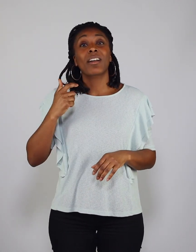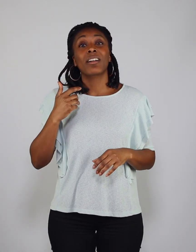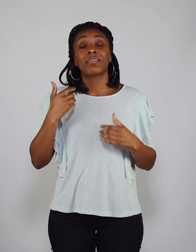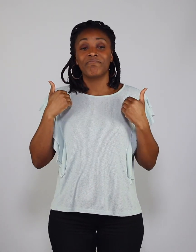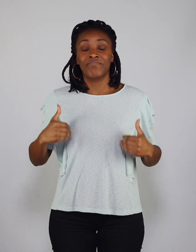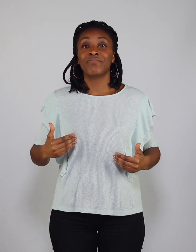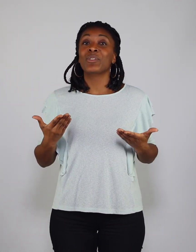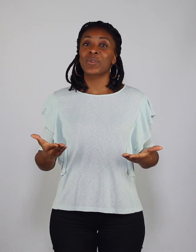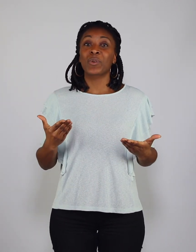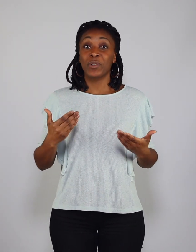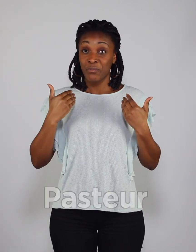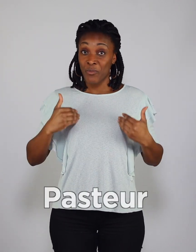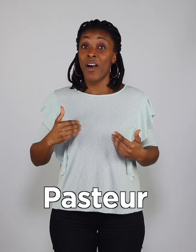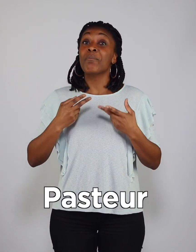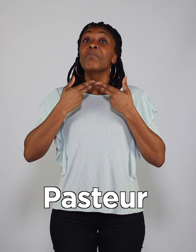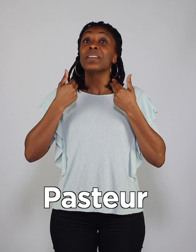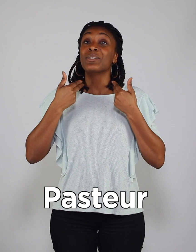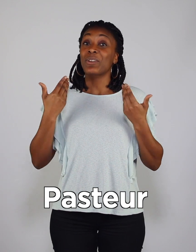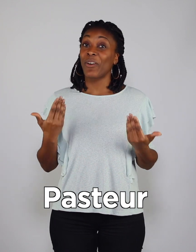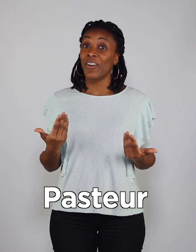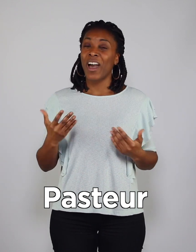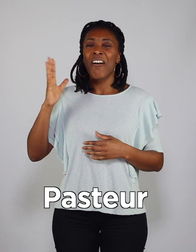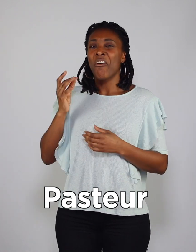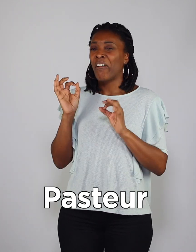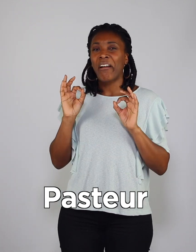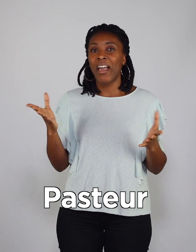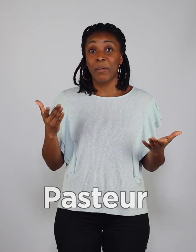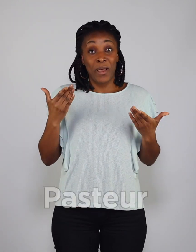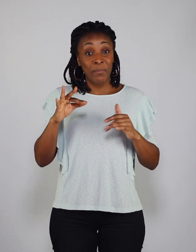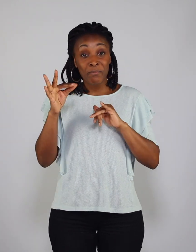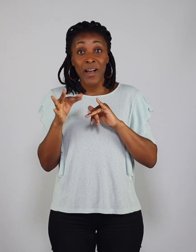droguée. Aujourd'hui, je suis pasteur. J'avais rien.